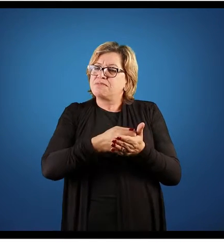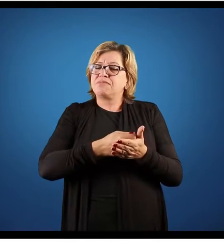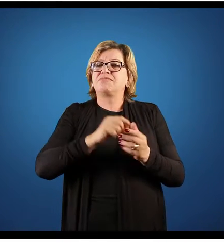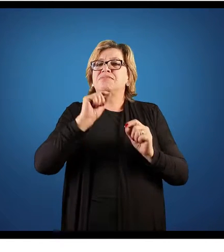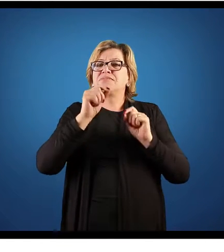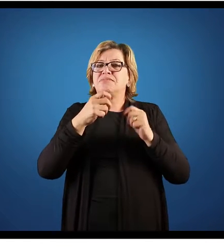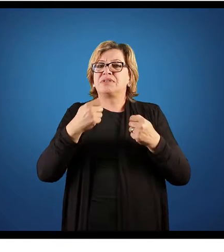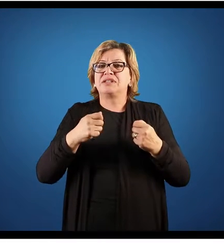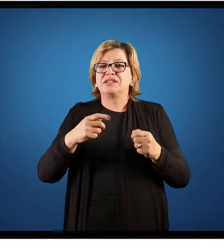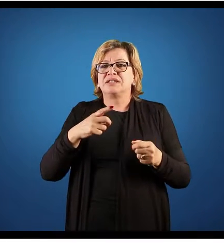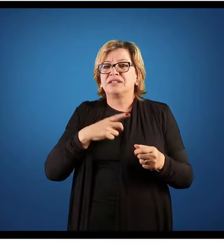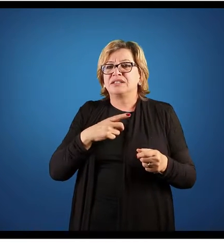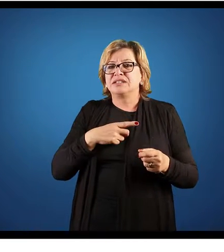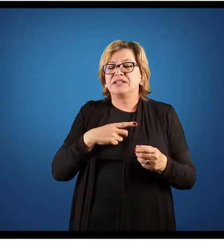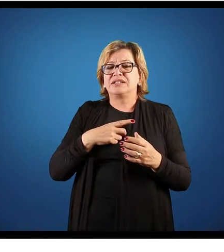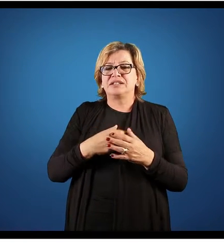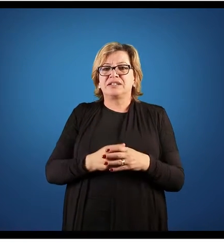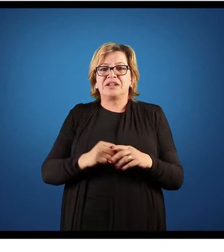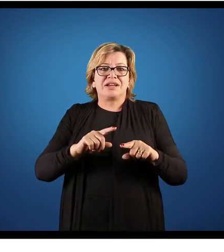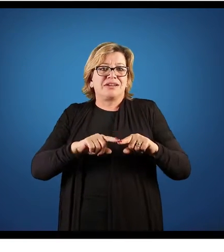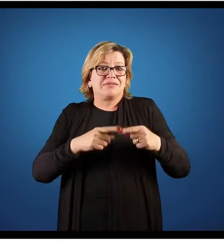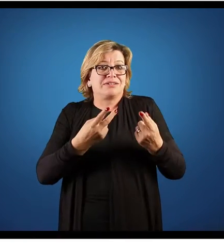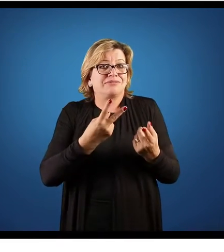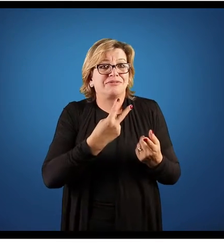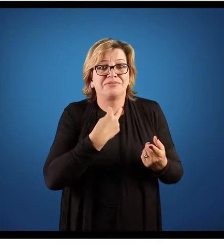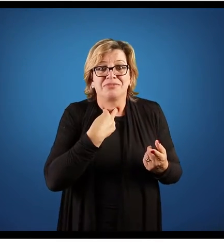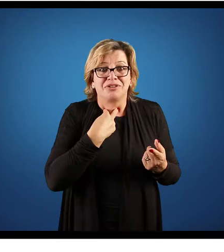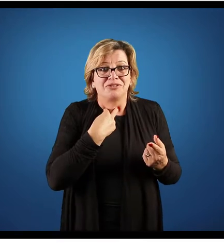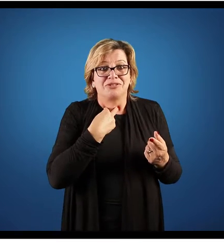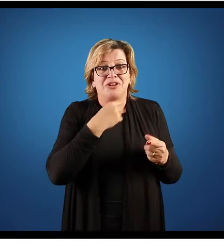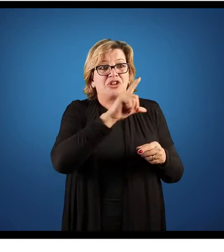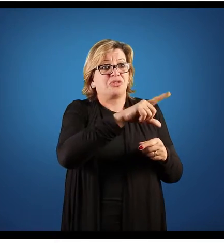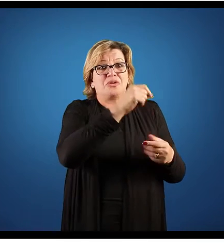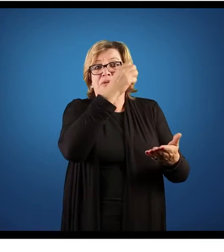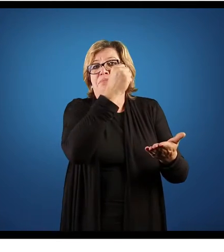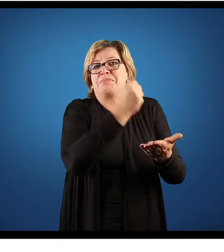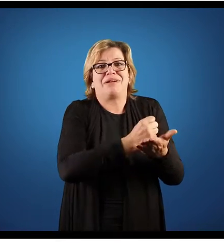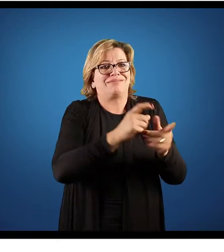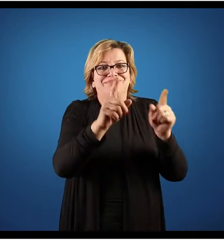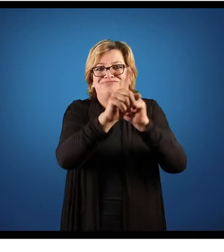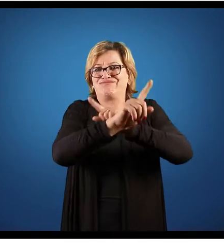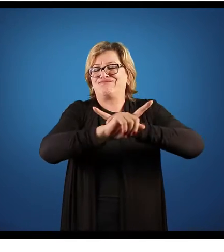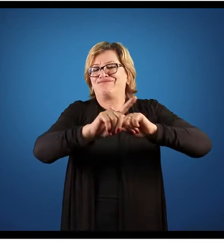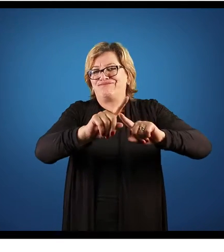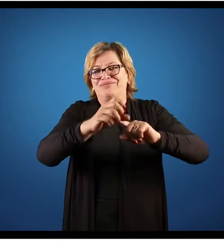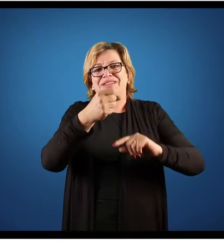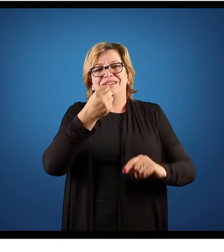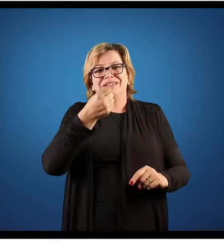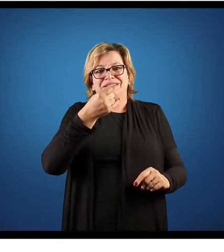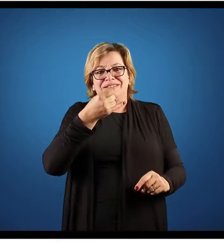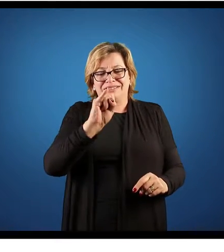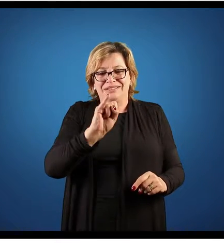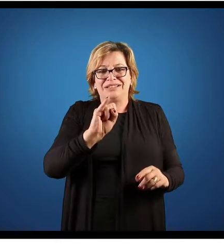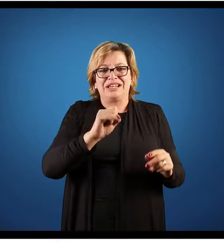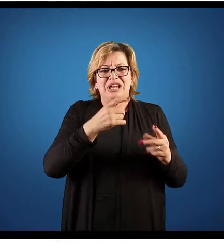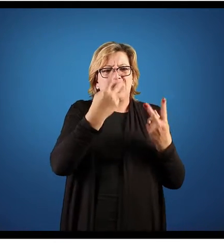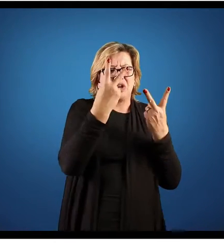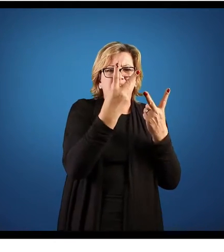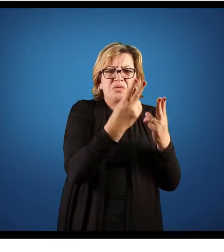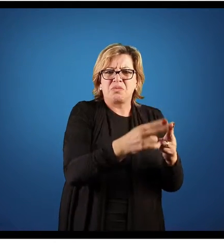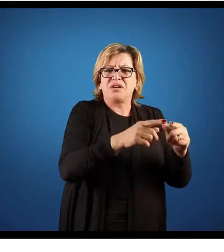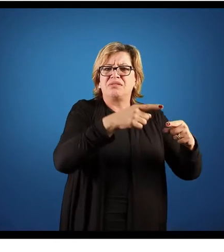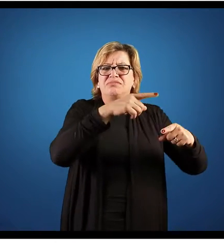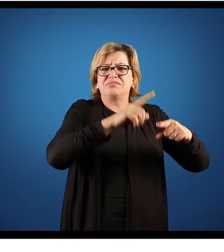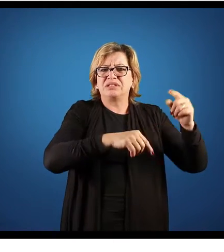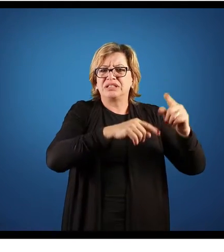aquilo que está sendo orçado mas eu não posso optar por esta marca ou por aquela marca ser a composição do produto for a mesma eu